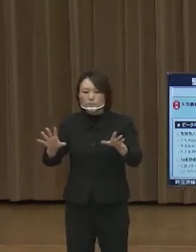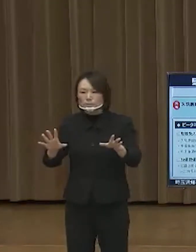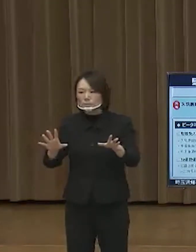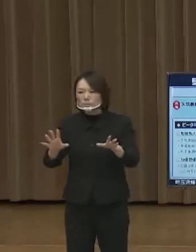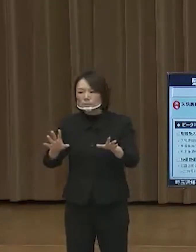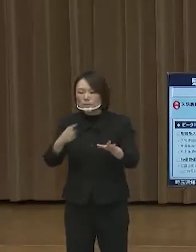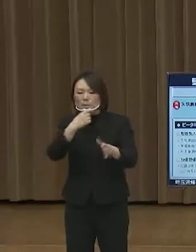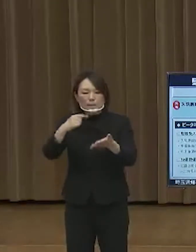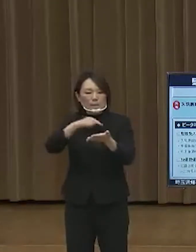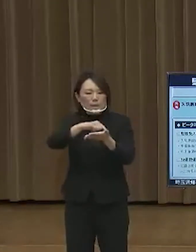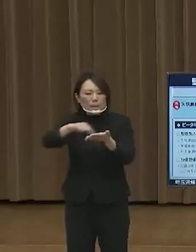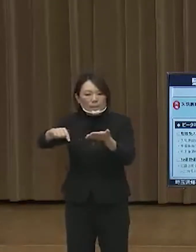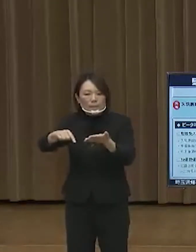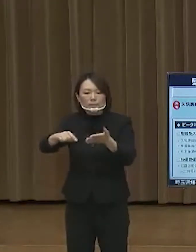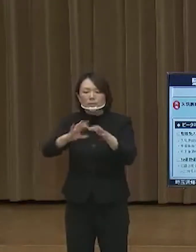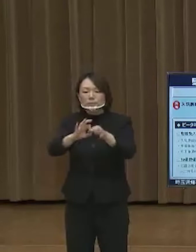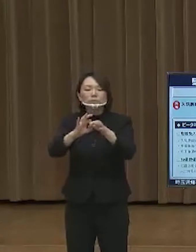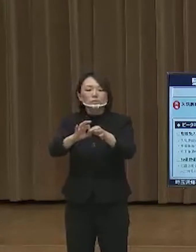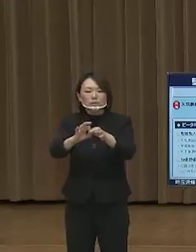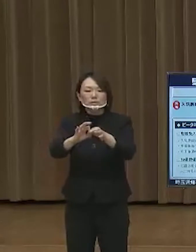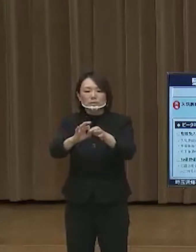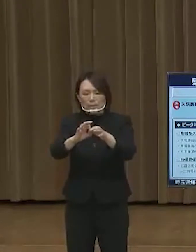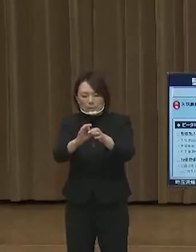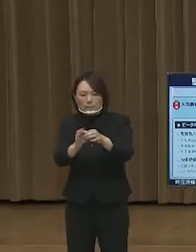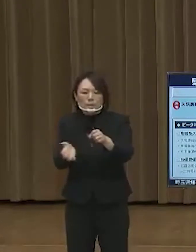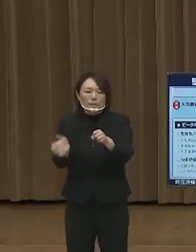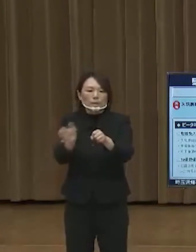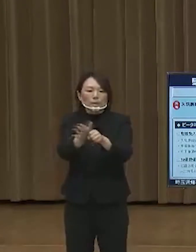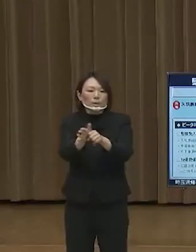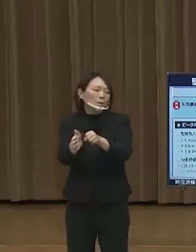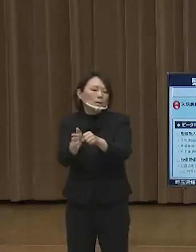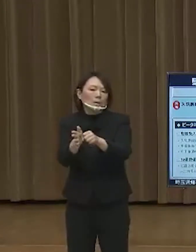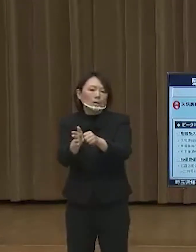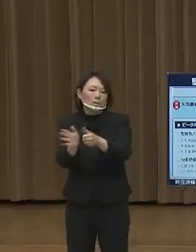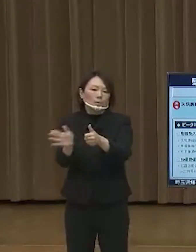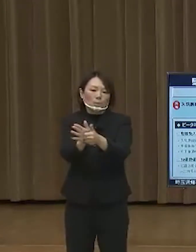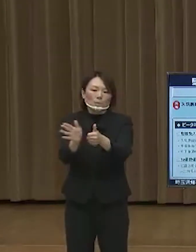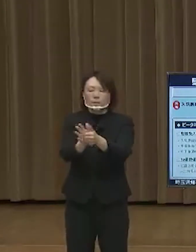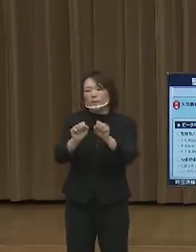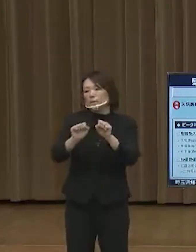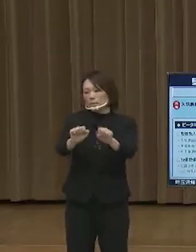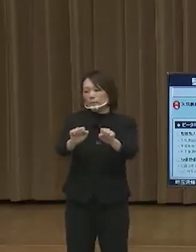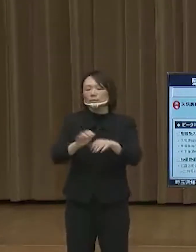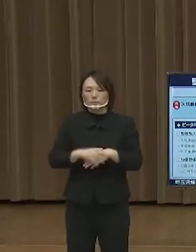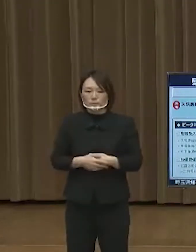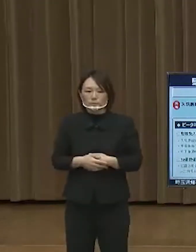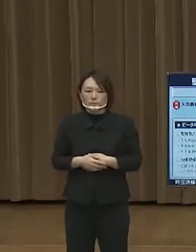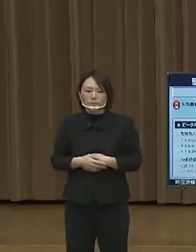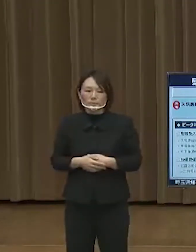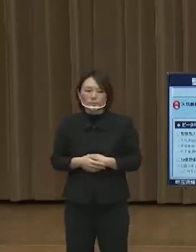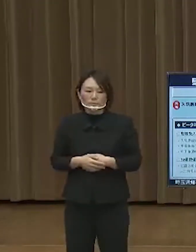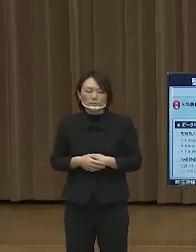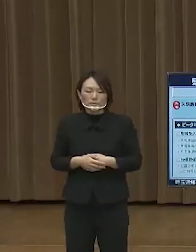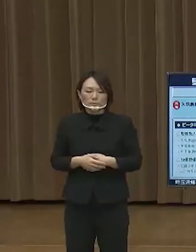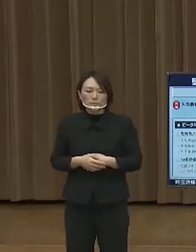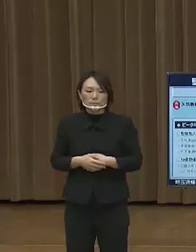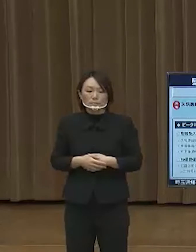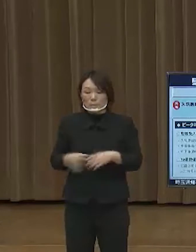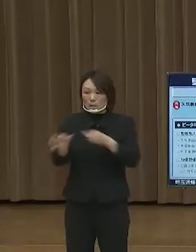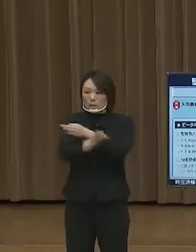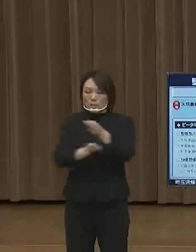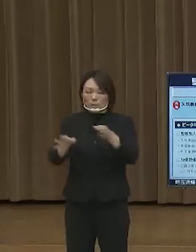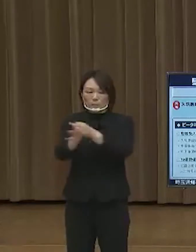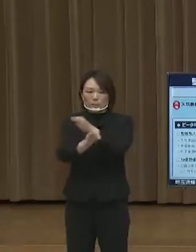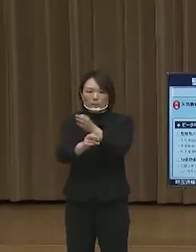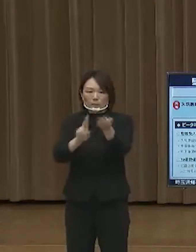ので、そこは県立病院についてやらせていただきます。あとは今回のものについては、運営は医療機関が主体で